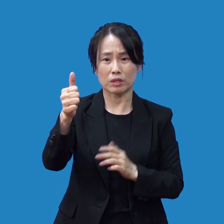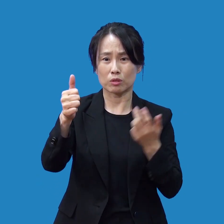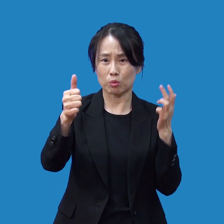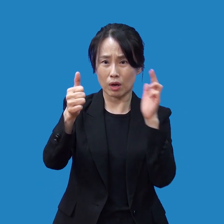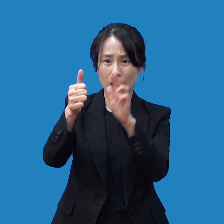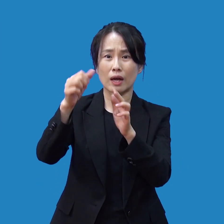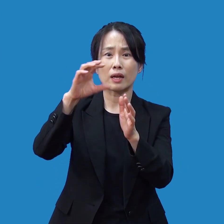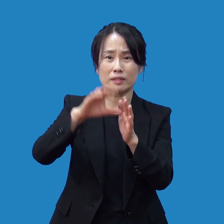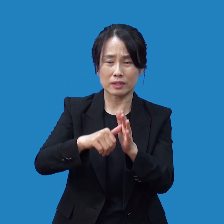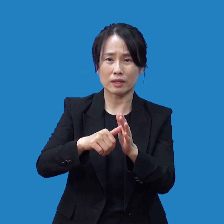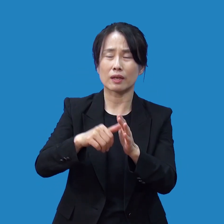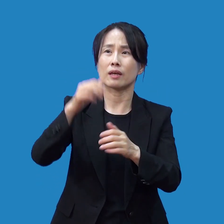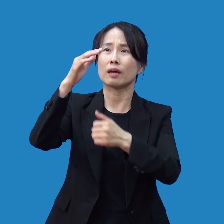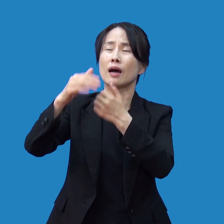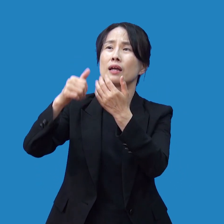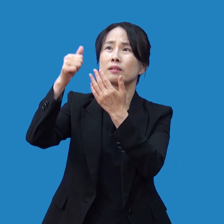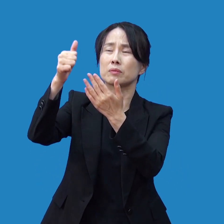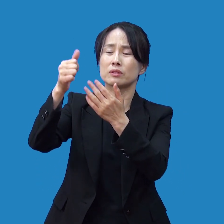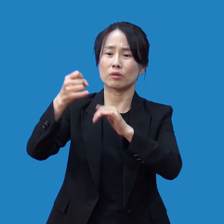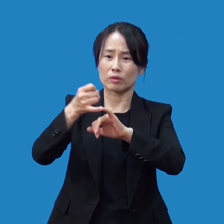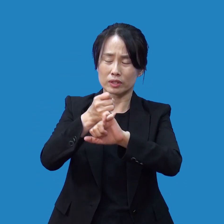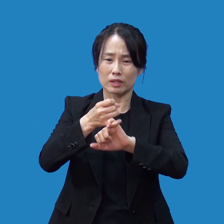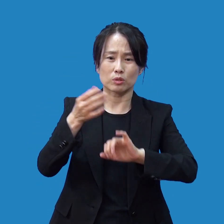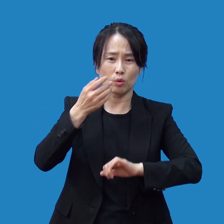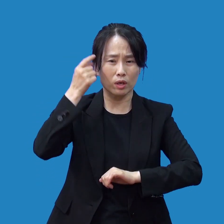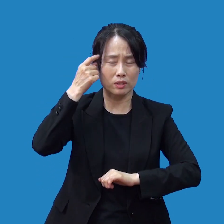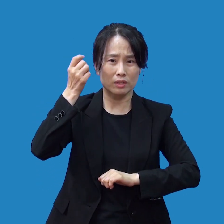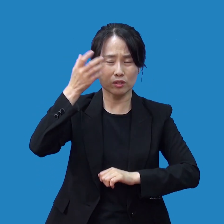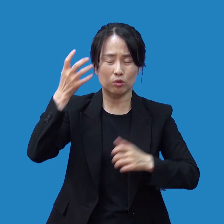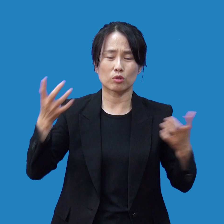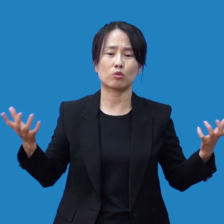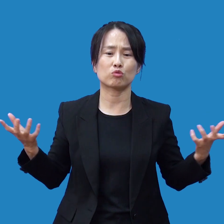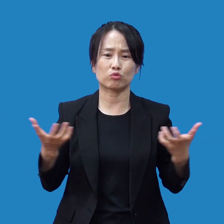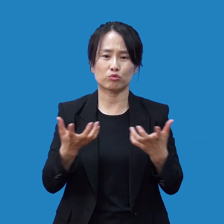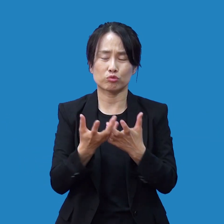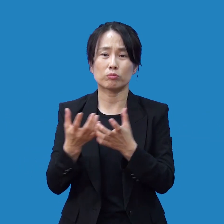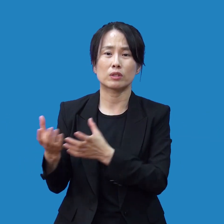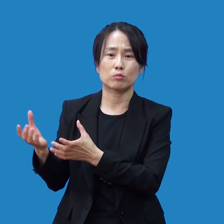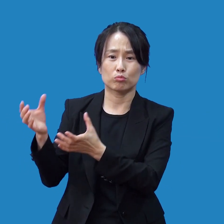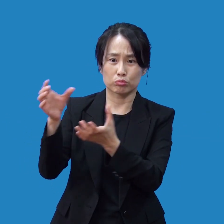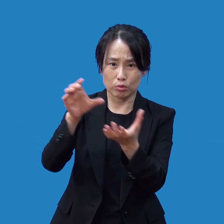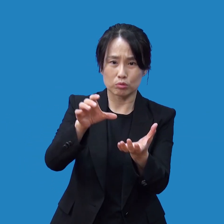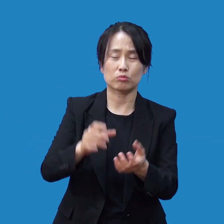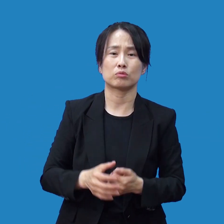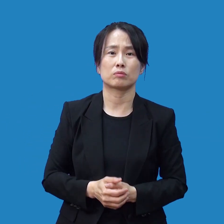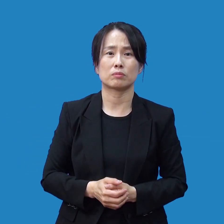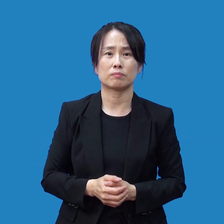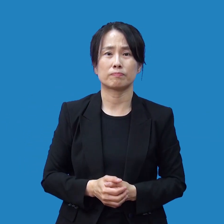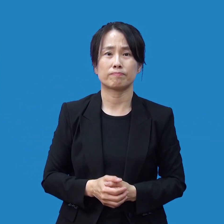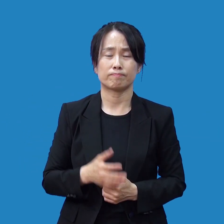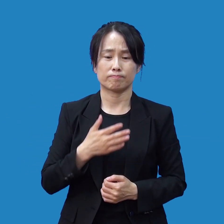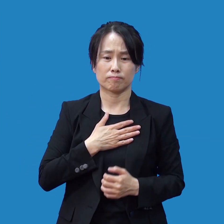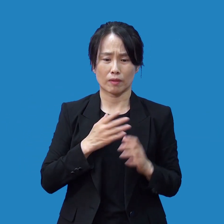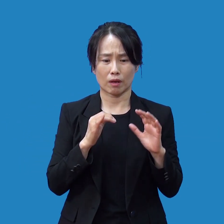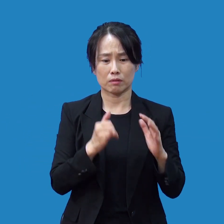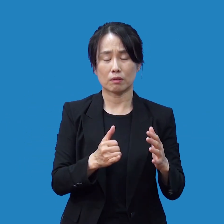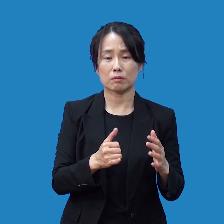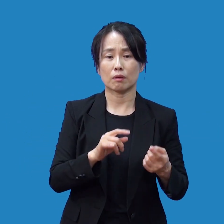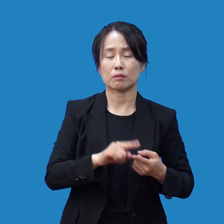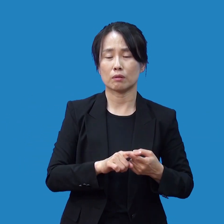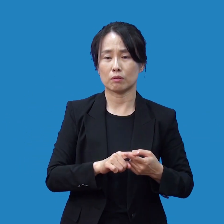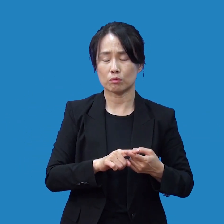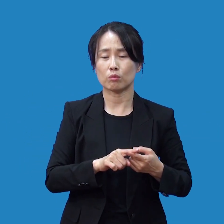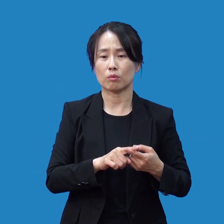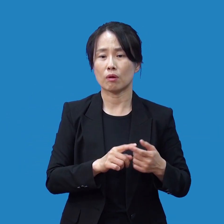주님께서 약속하신 성령을 충만하게 우리에게 부어 주실 것입니다. 내가 세상의 물결에 휩쓸려서 길을